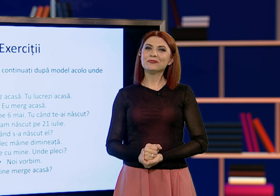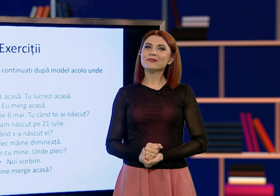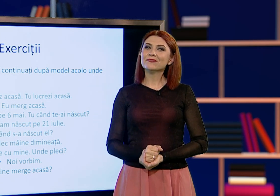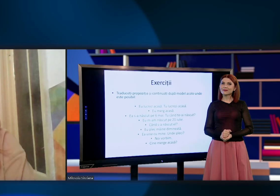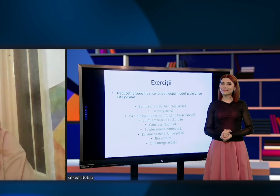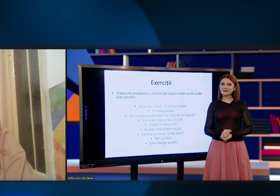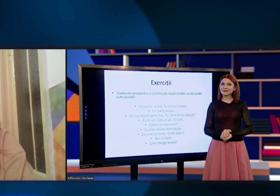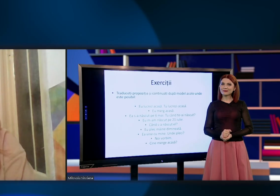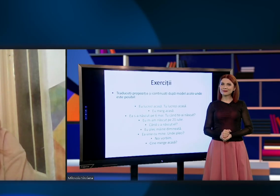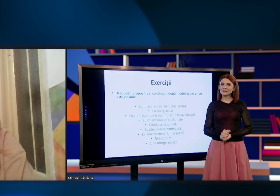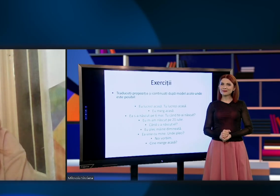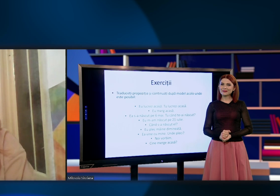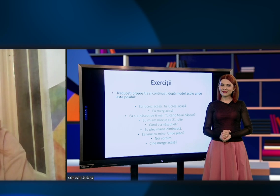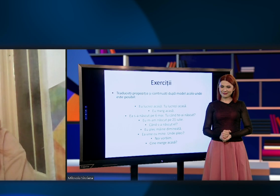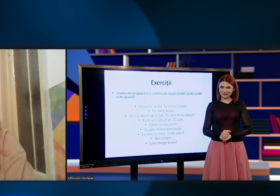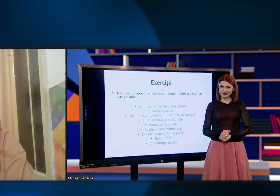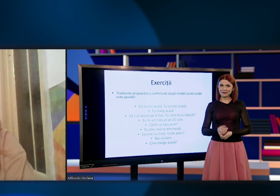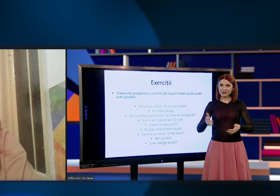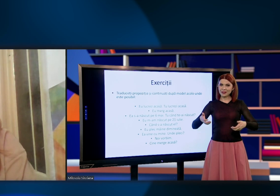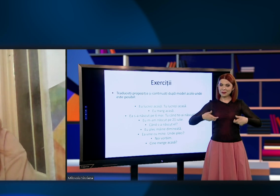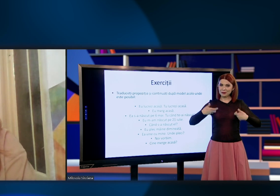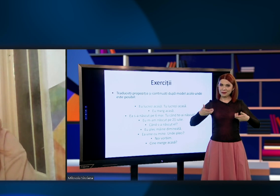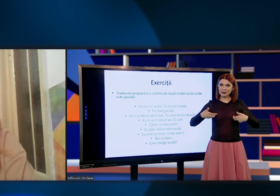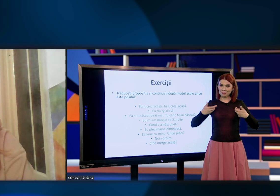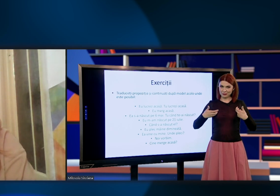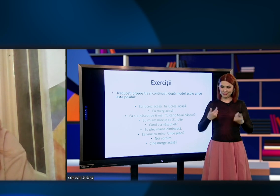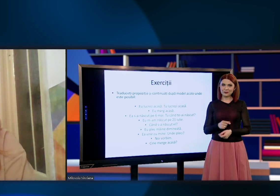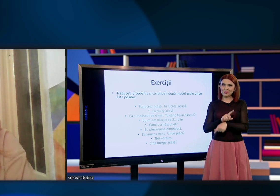când merg acasă Mă bucur